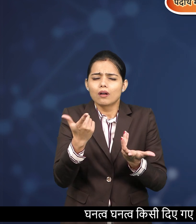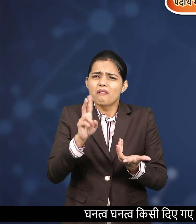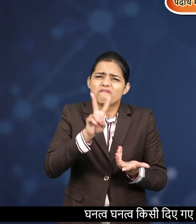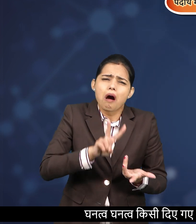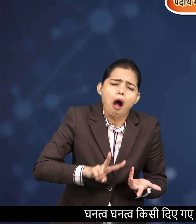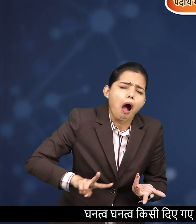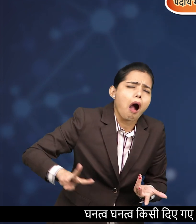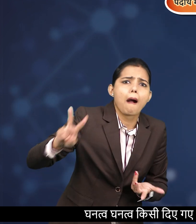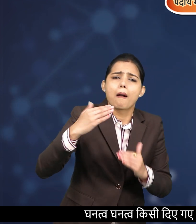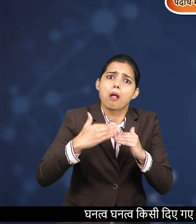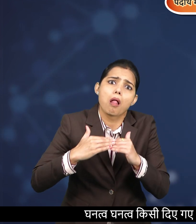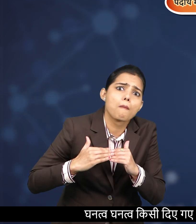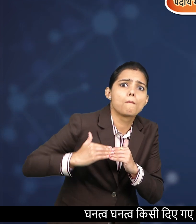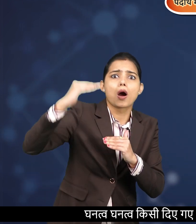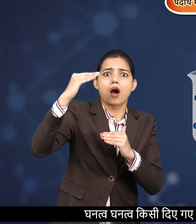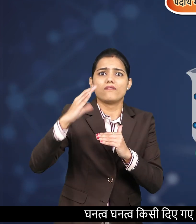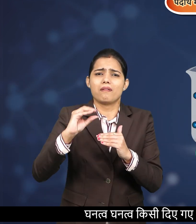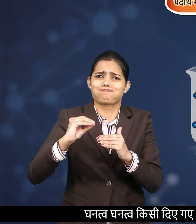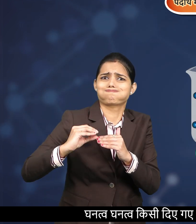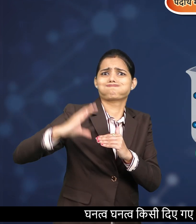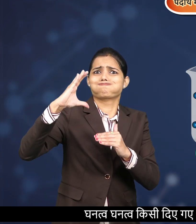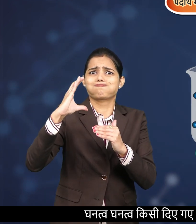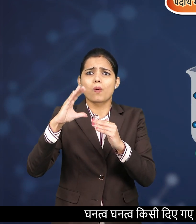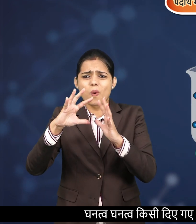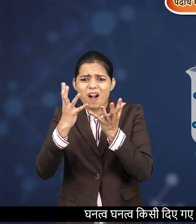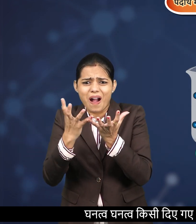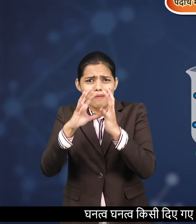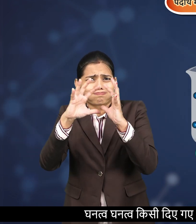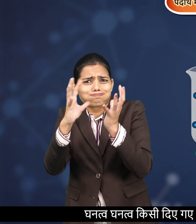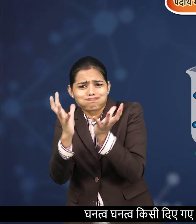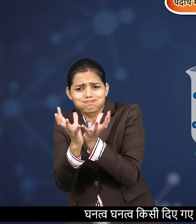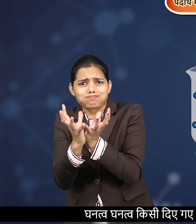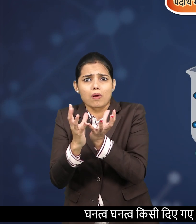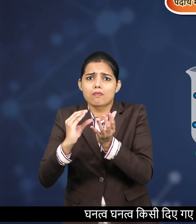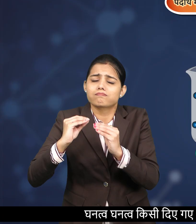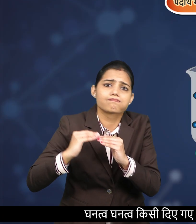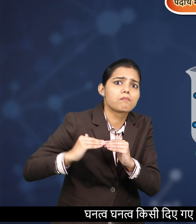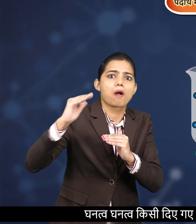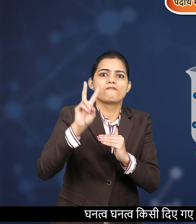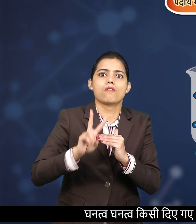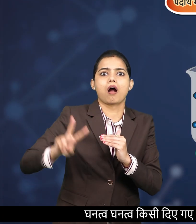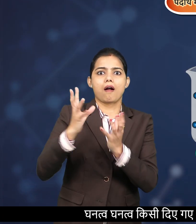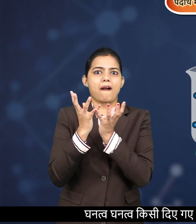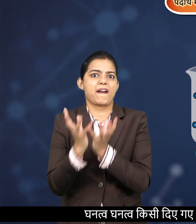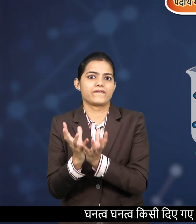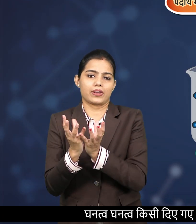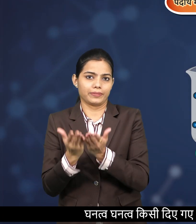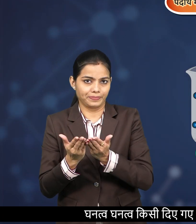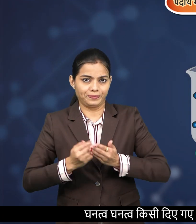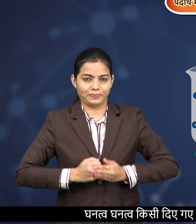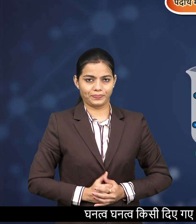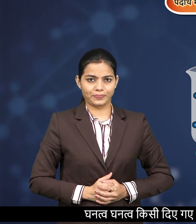घनत्व डेंसिटी, घनत्व किसी दिए गए आयतन वॉल्यूम में मौजूद द्रव्यमान की मात्रा होती है।